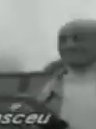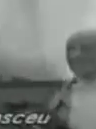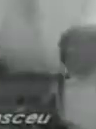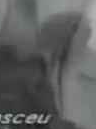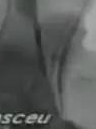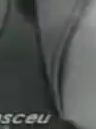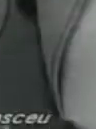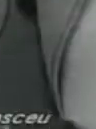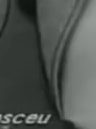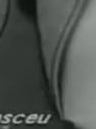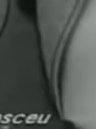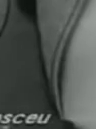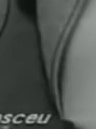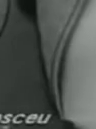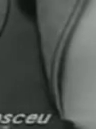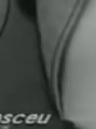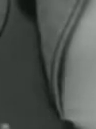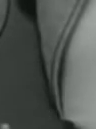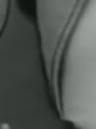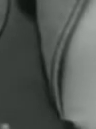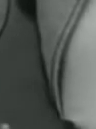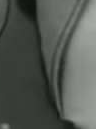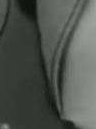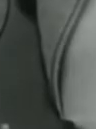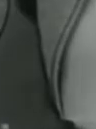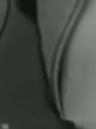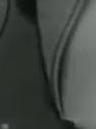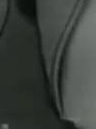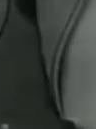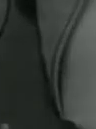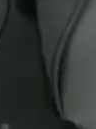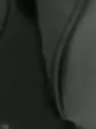And so, the World Cup had been born.